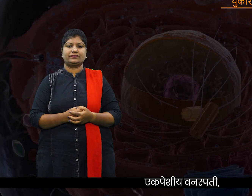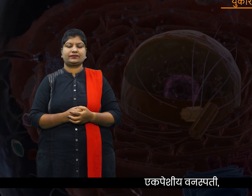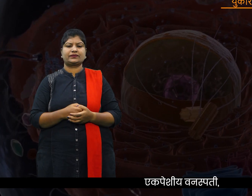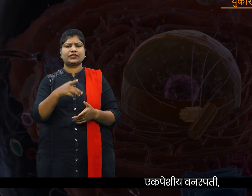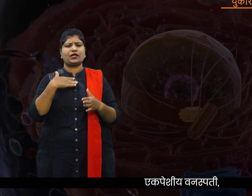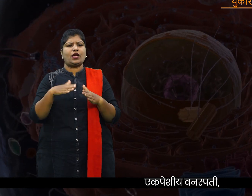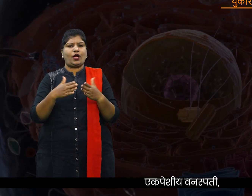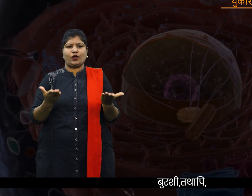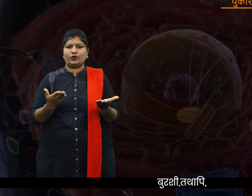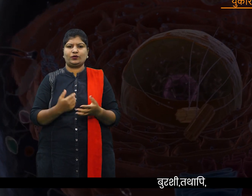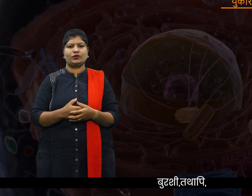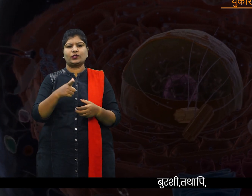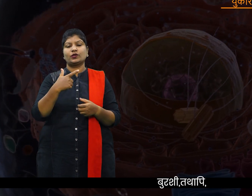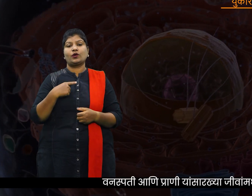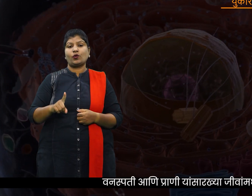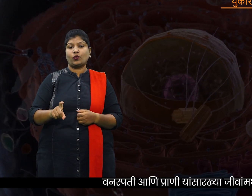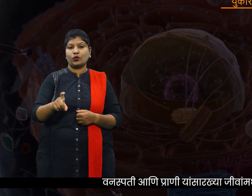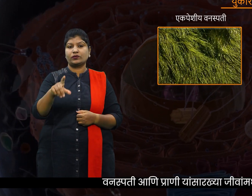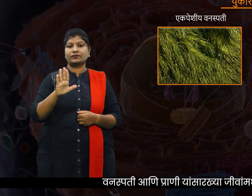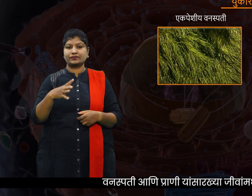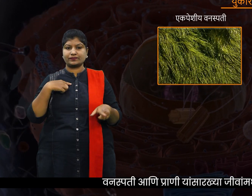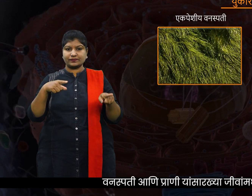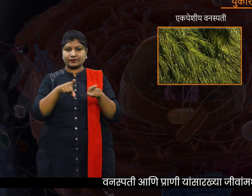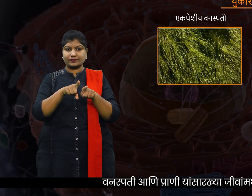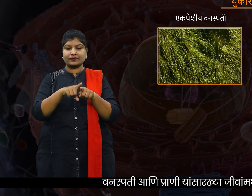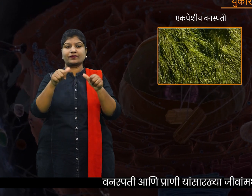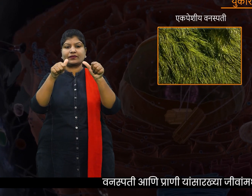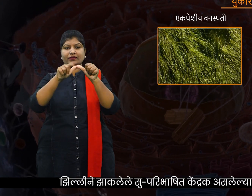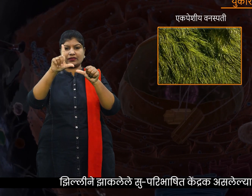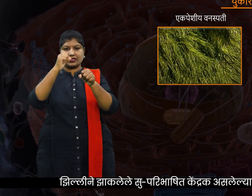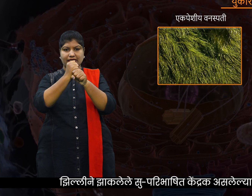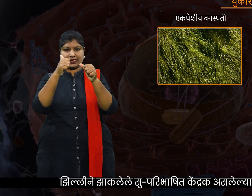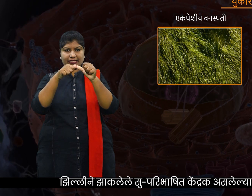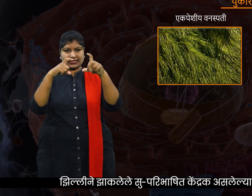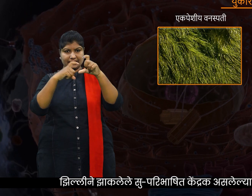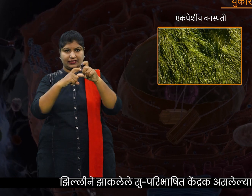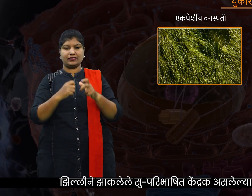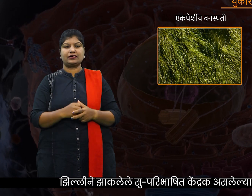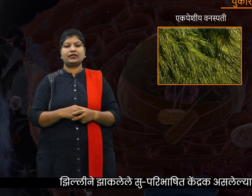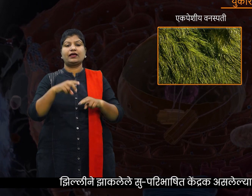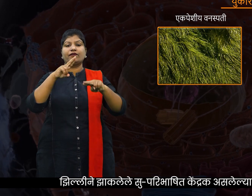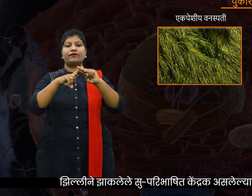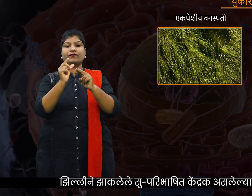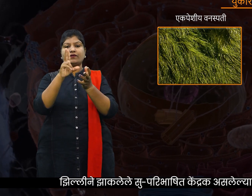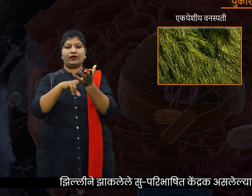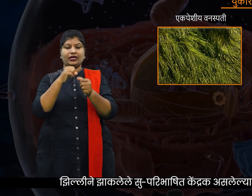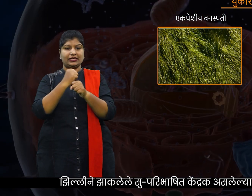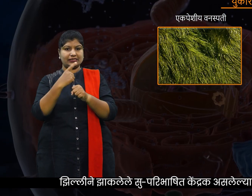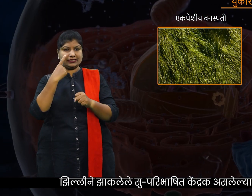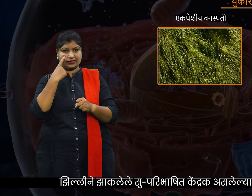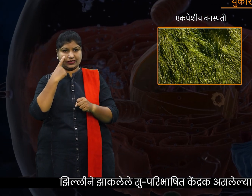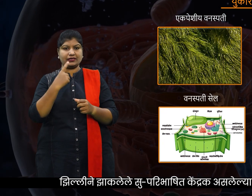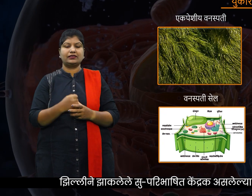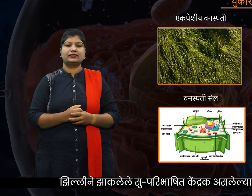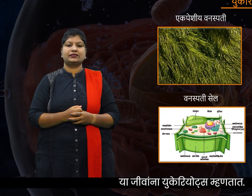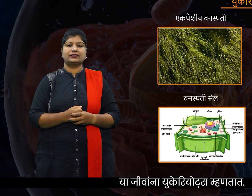एक पेशीय वनस्पती, बुरशी. तथापि वनस्पती आणि प्राणी यांसारख्या जीवांमध्ये झिल्लीने झाकलेले सुपरिभाषित केंद्रक असलेल्या